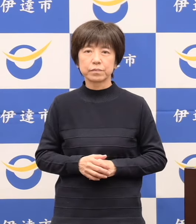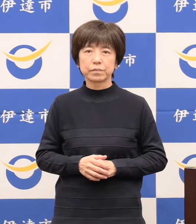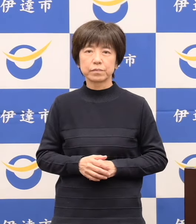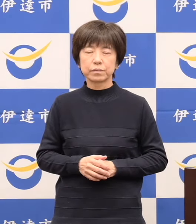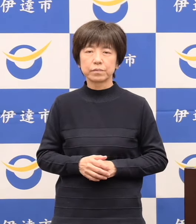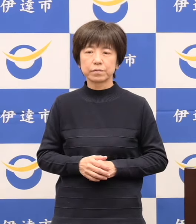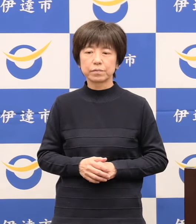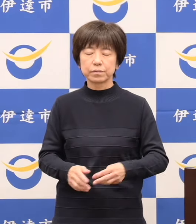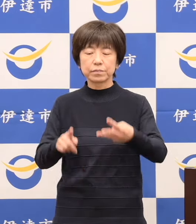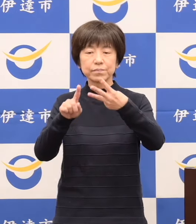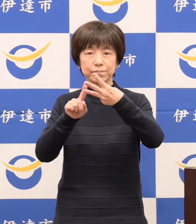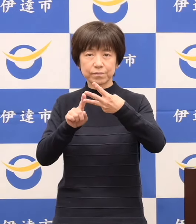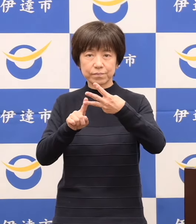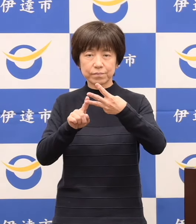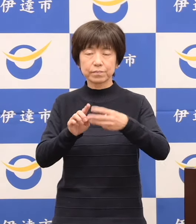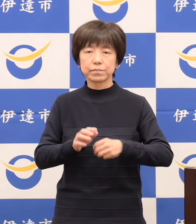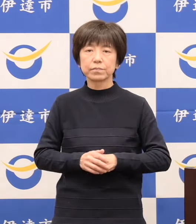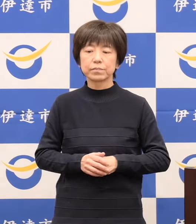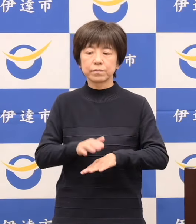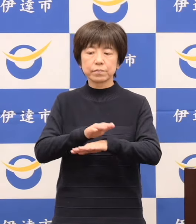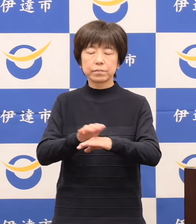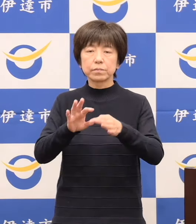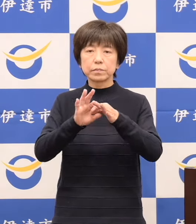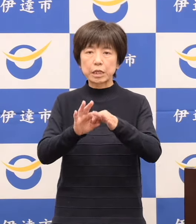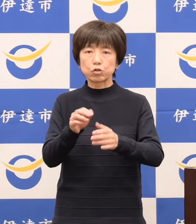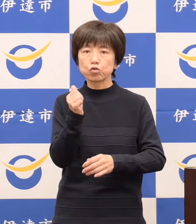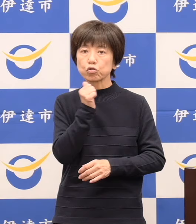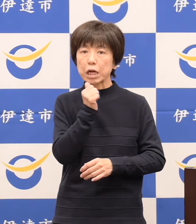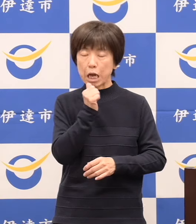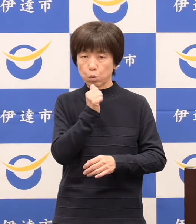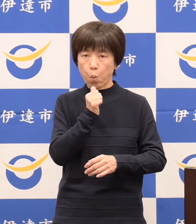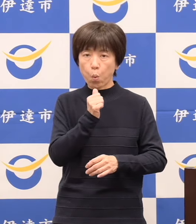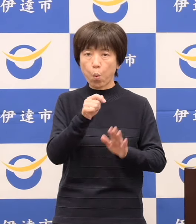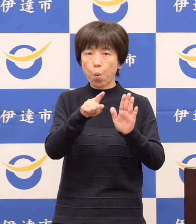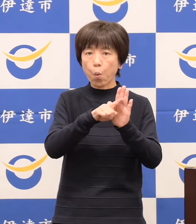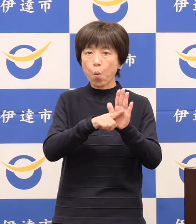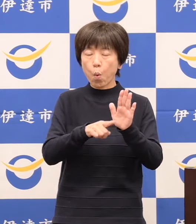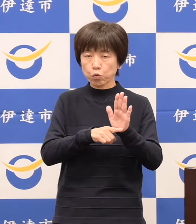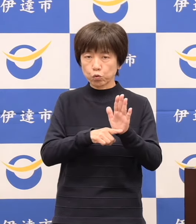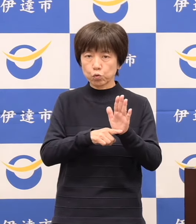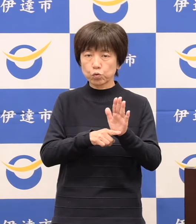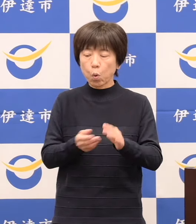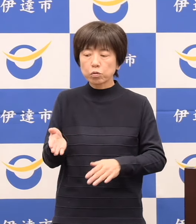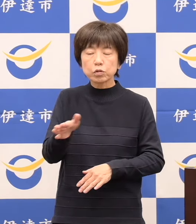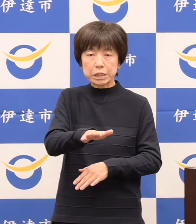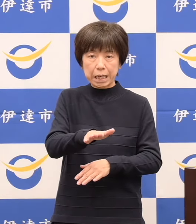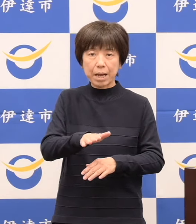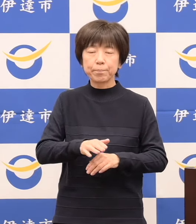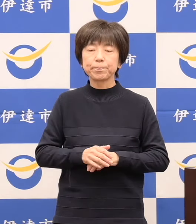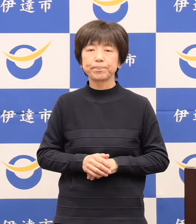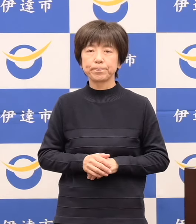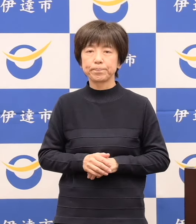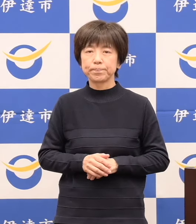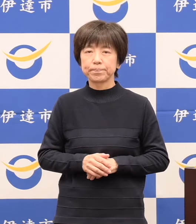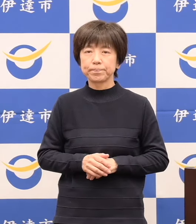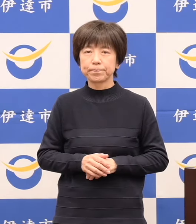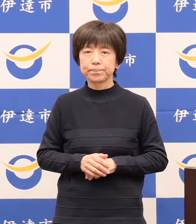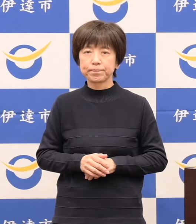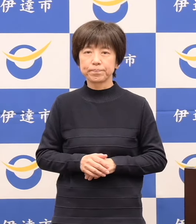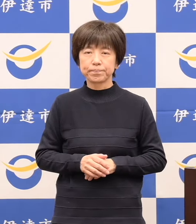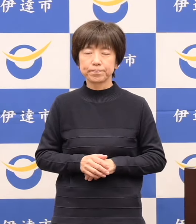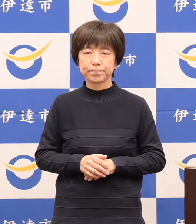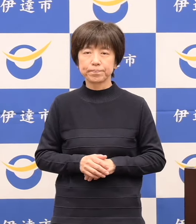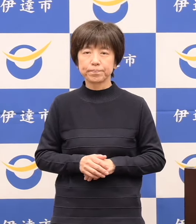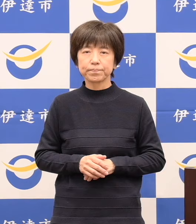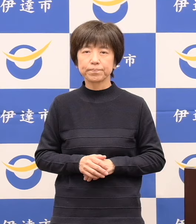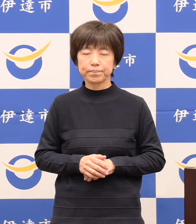して3つ目でございます。手続きガイドの項目の追加でございます。これ